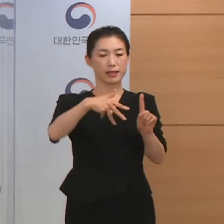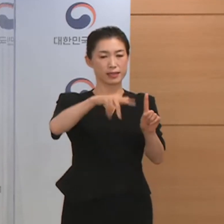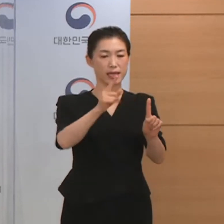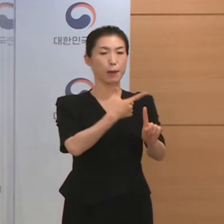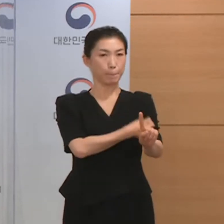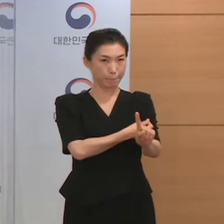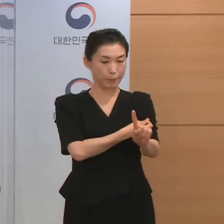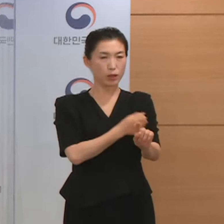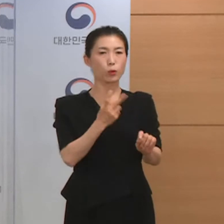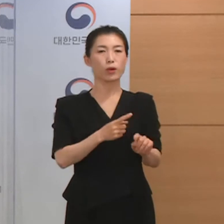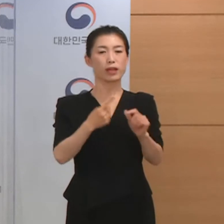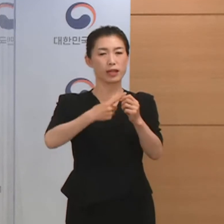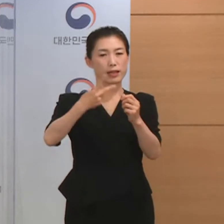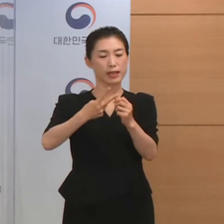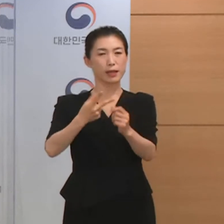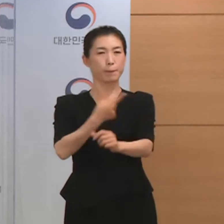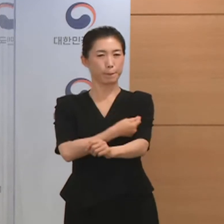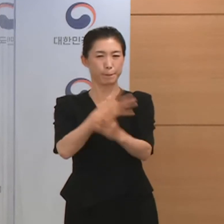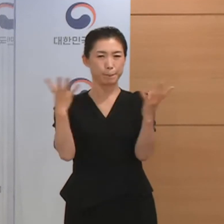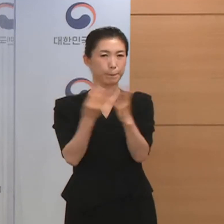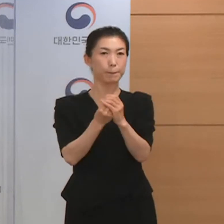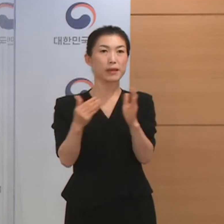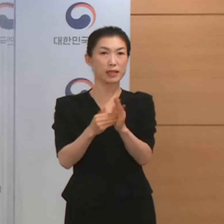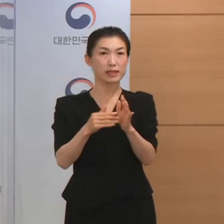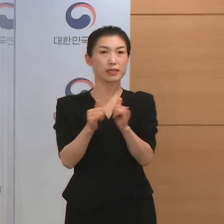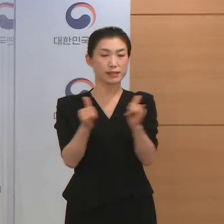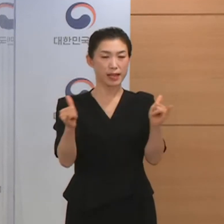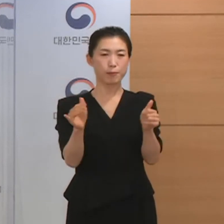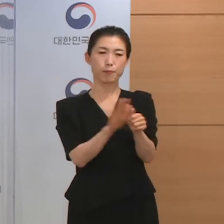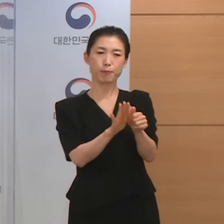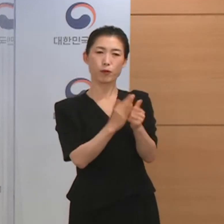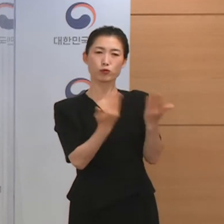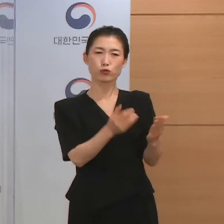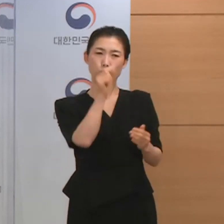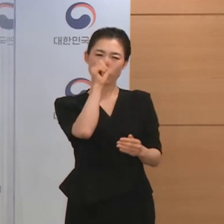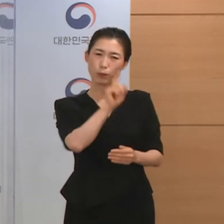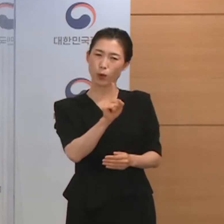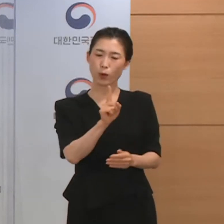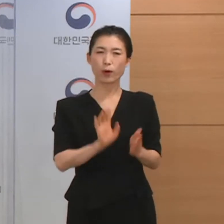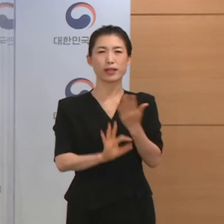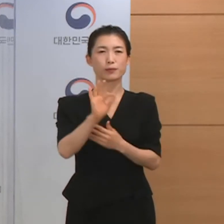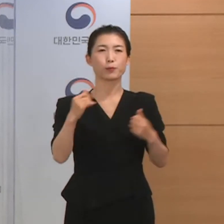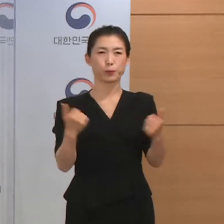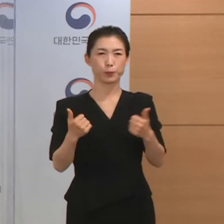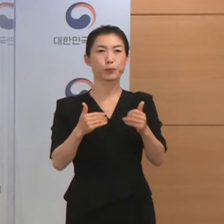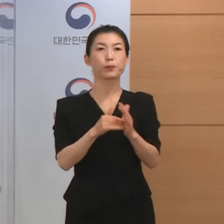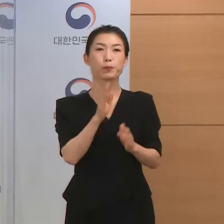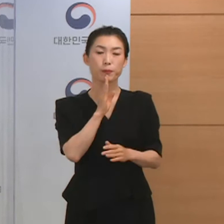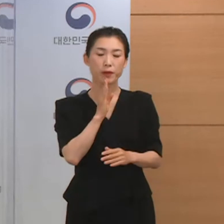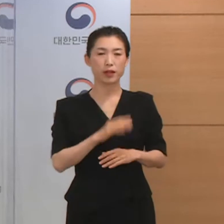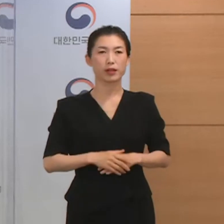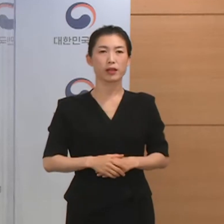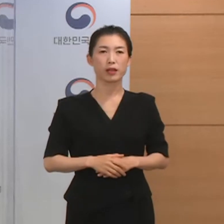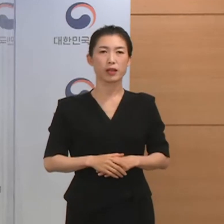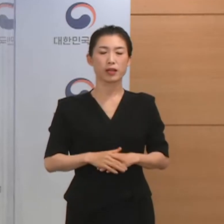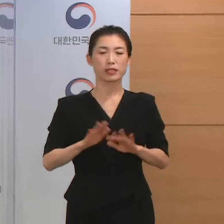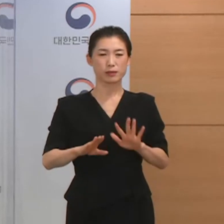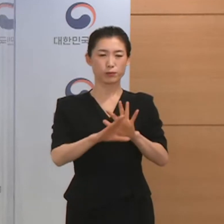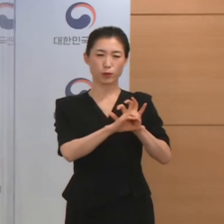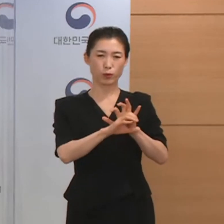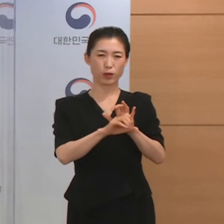완료자들에 대한 방역조치 조정 방안들은 지금 코로나19 팬데믹을